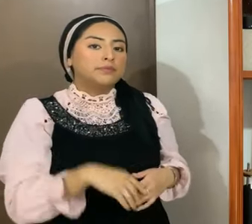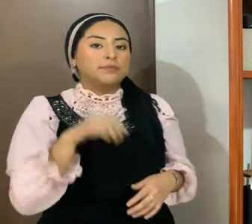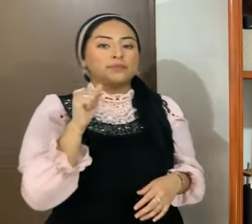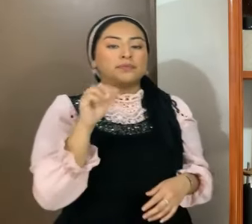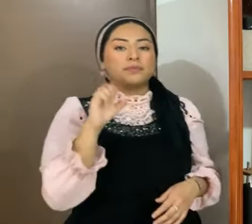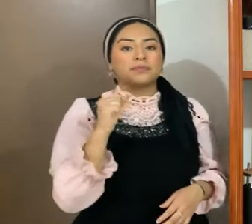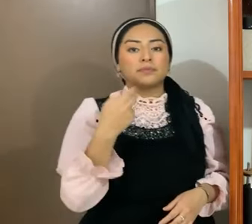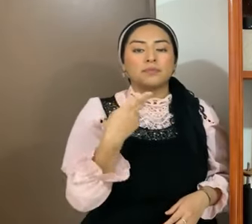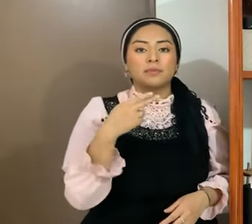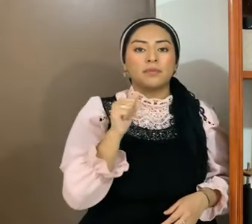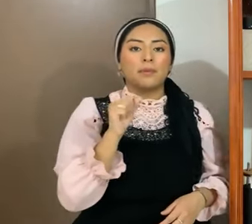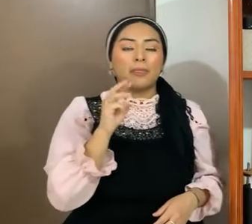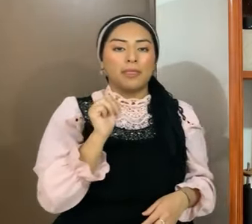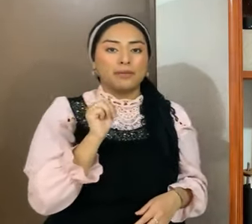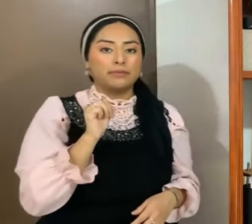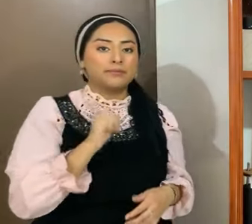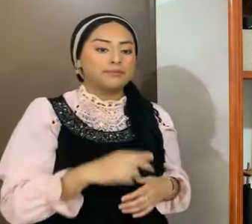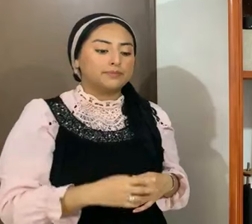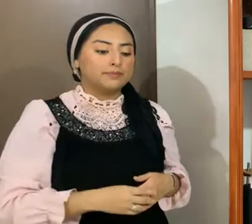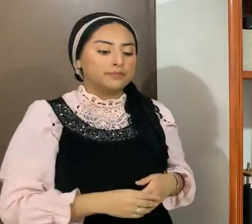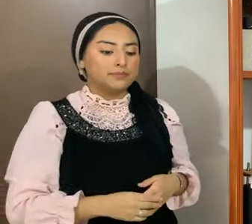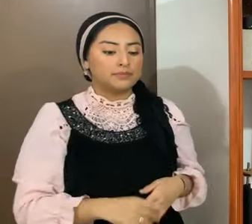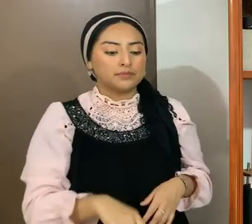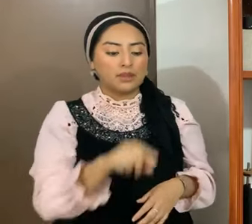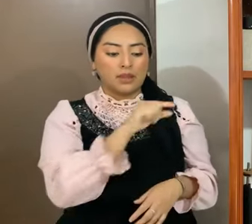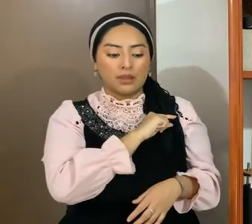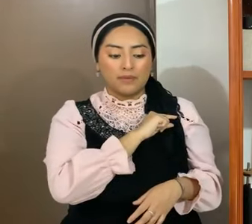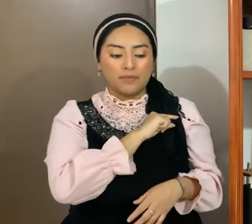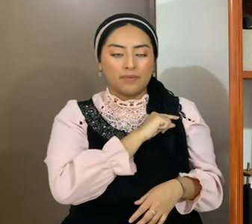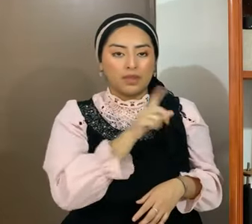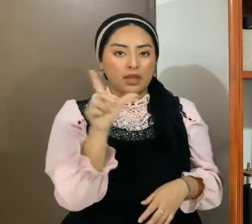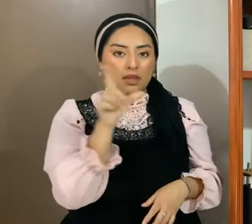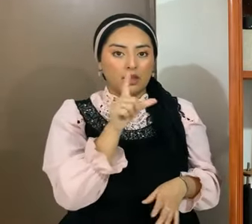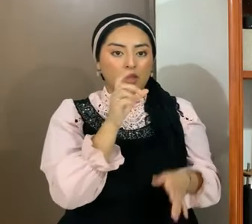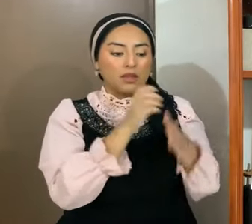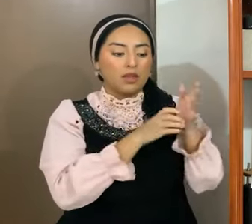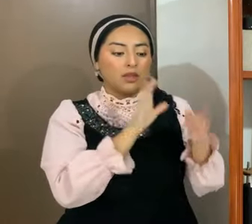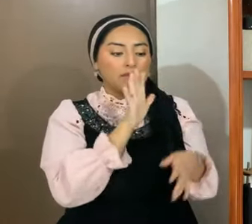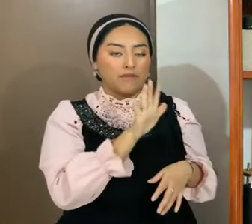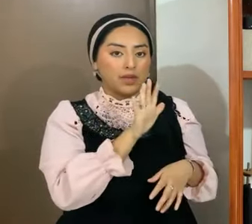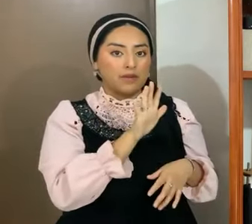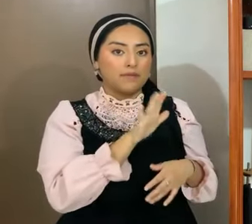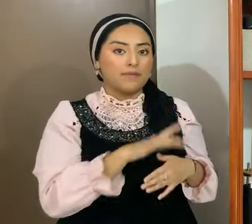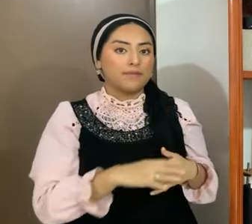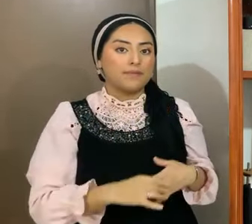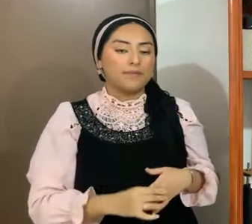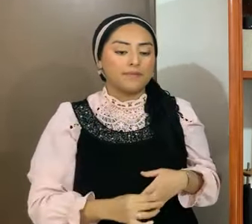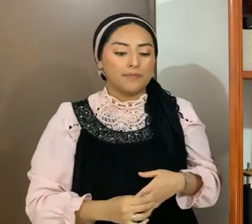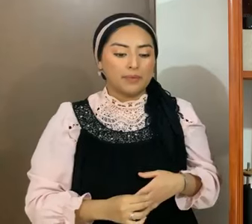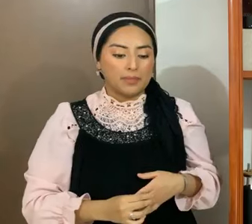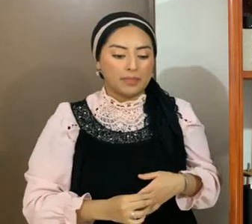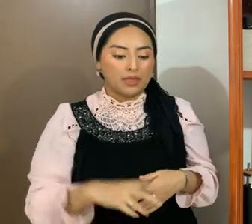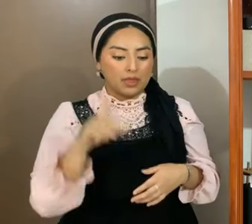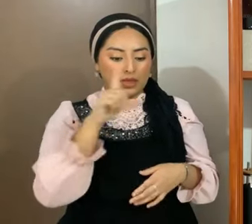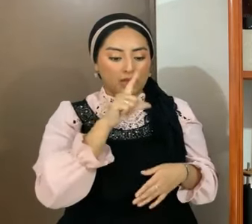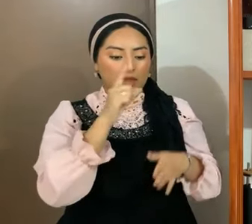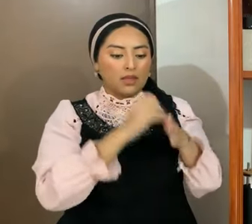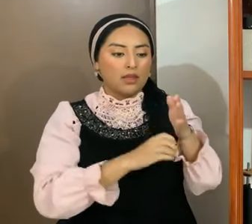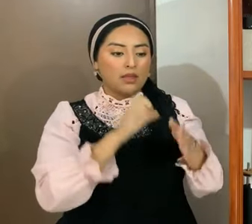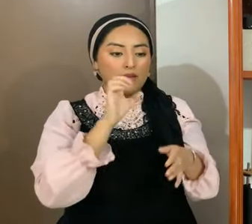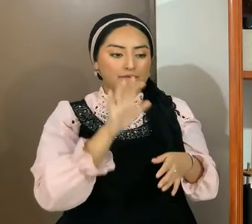Hasham. Bueno, vamos a ver eso, por la culpa, Hasham. Levítico 5, vamos para allá.